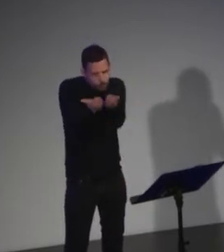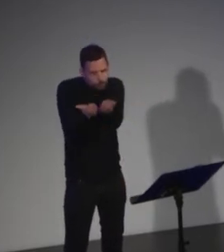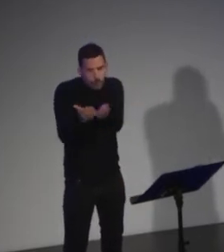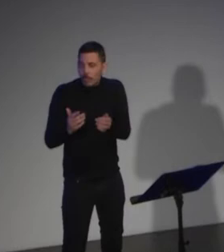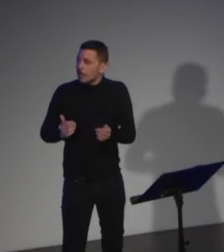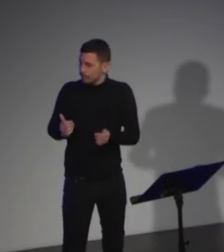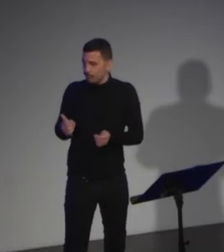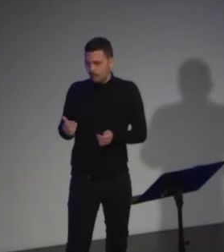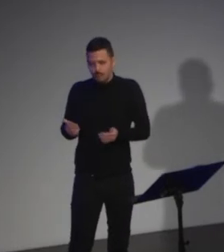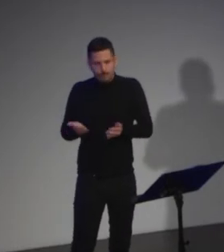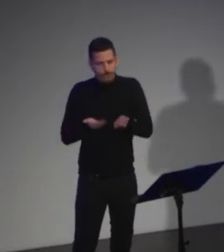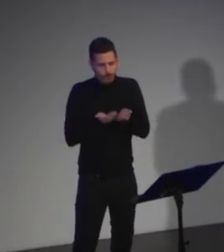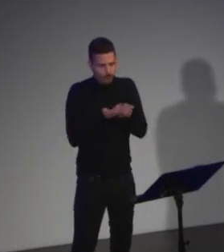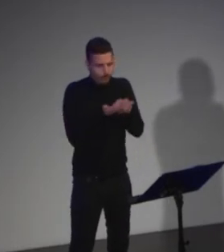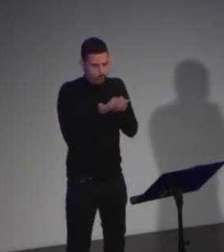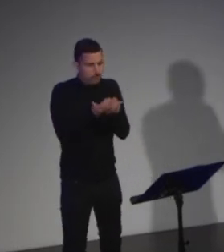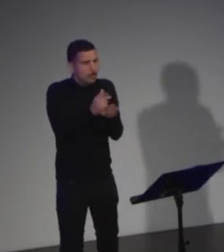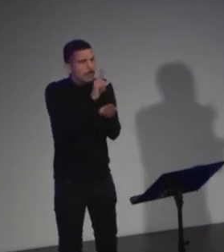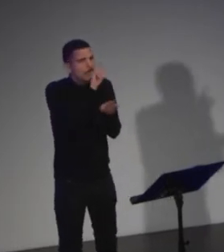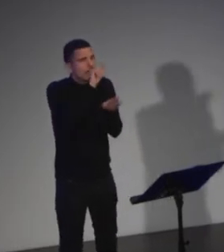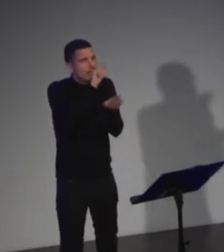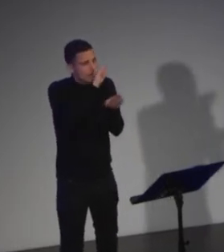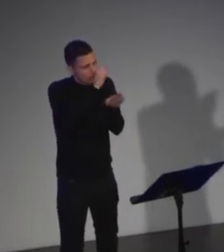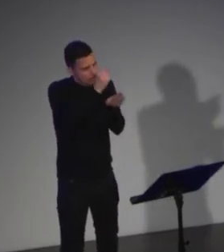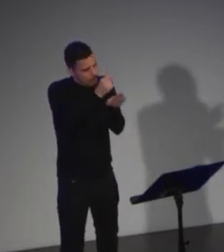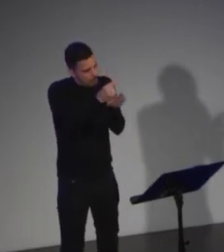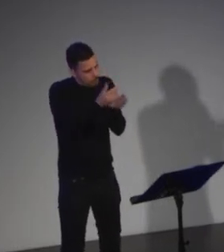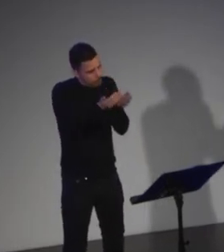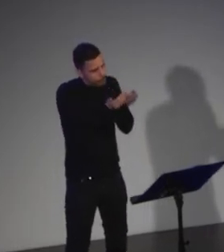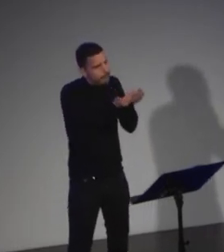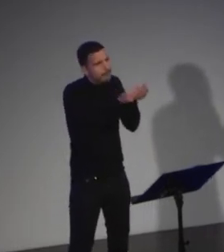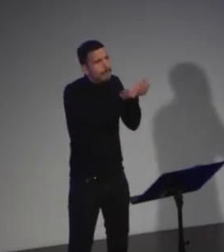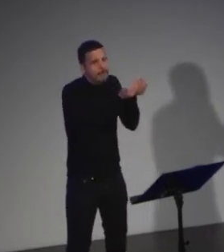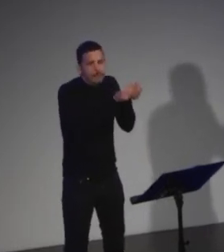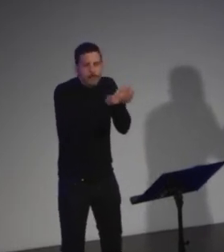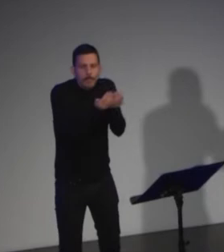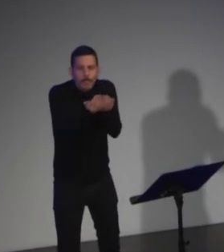était chaude. Ils firent un trou. La brume enveloppait leurs mains.